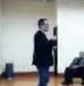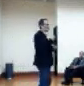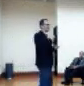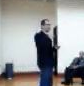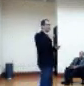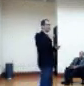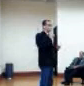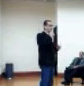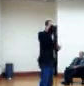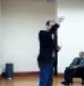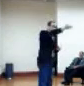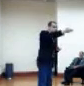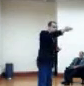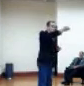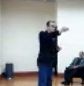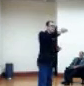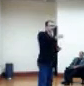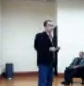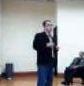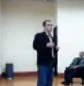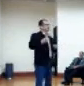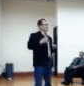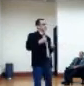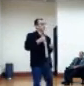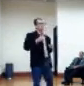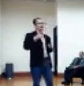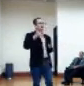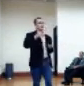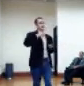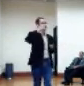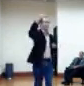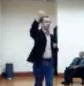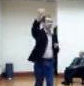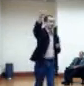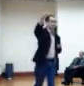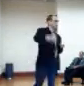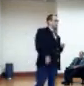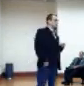gráfico, otro grupo, 108, no recuerdo el número exacto,